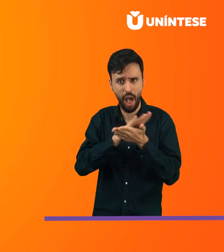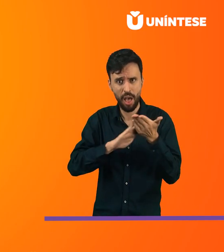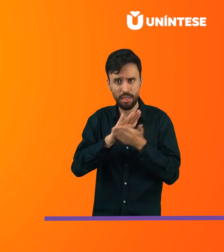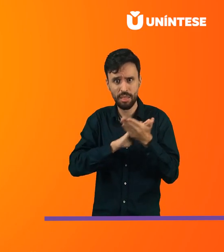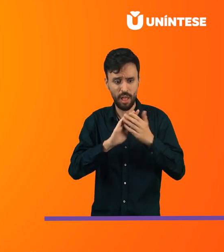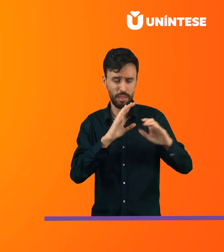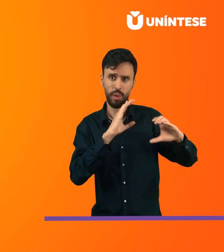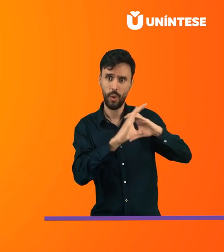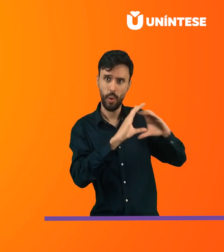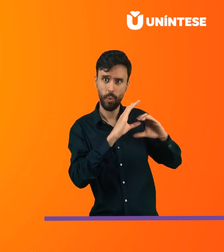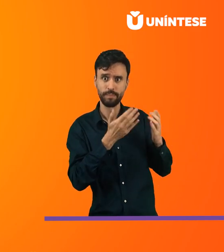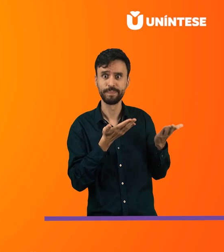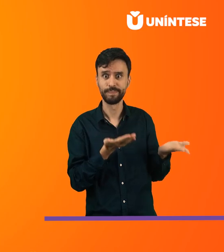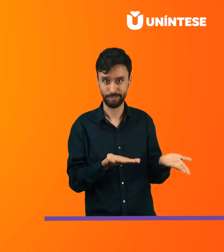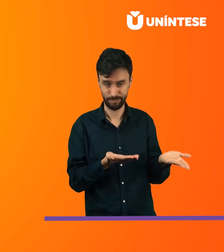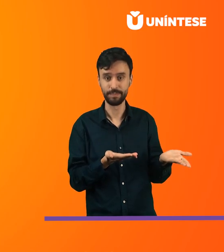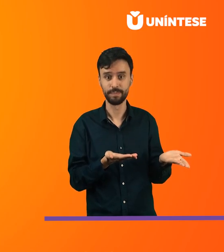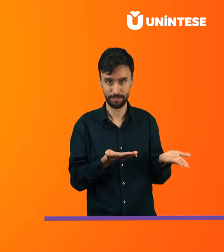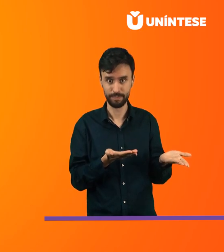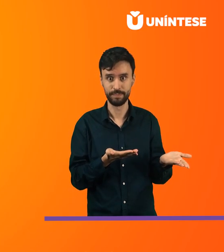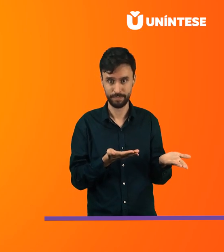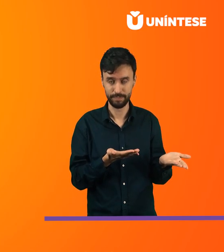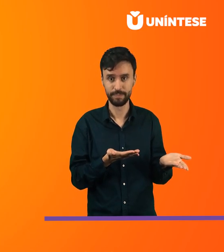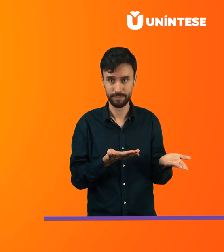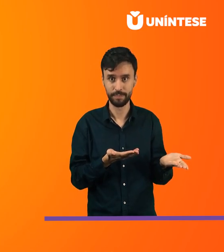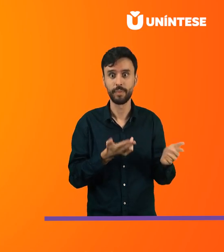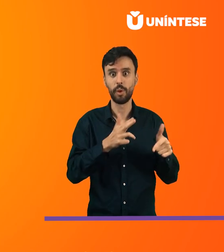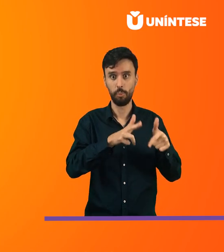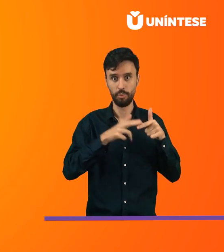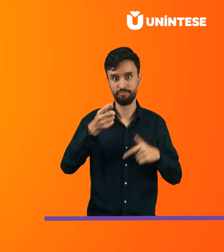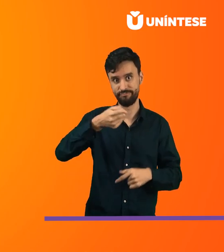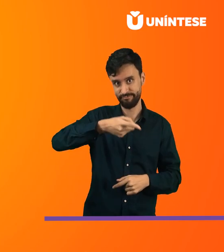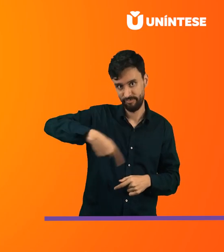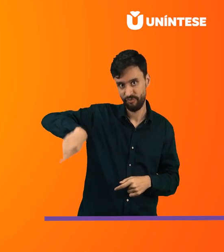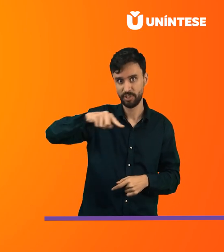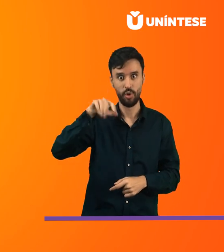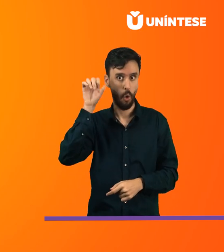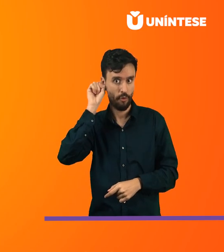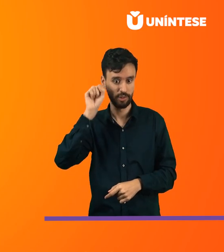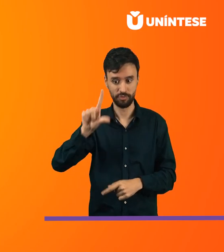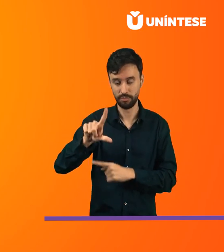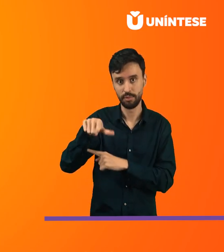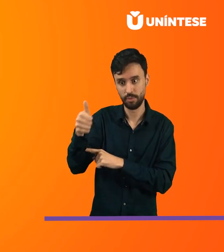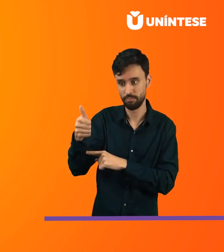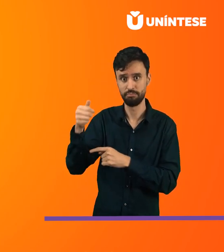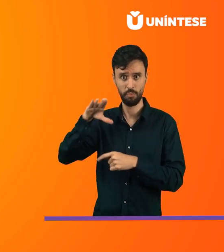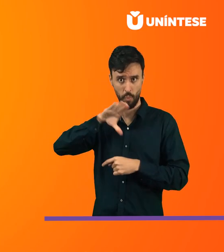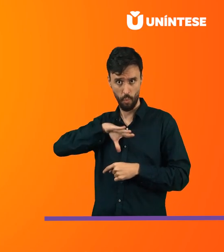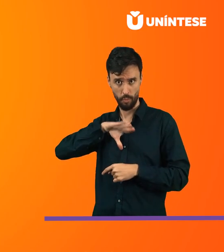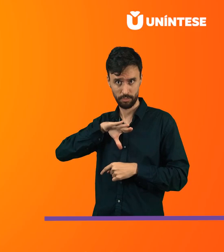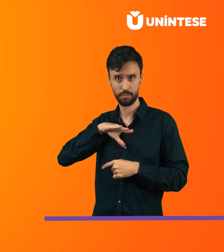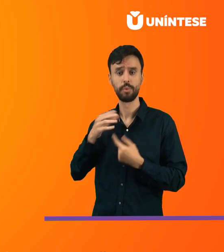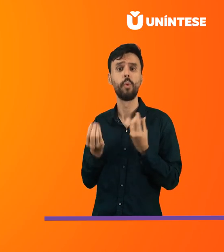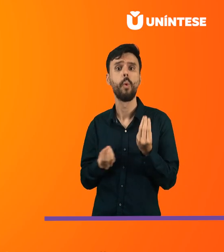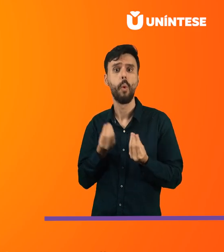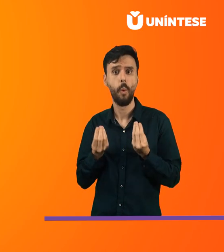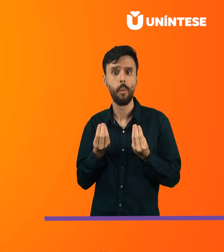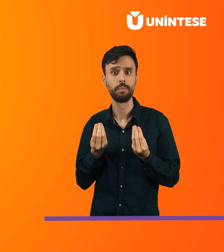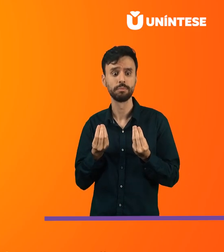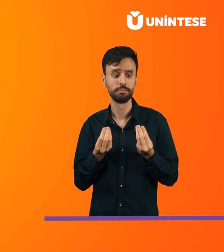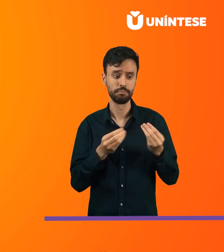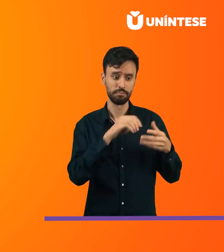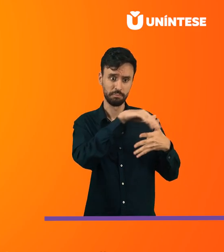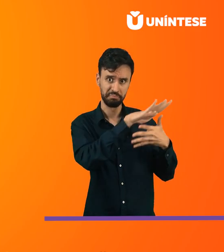contato com a pessoa nativa daquela língua. Então, você como ouvinte, em que a sua primeira língua é a língua portuguesa, para